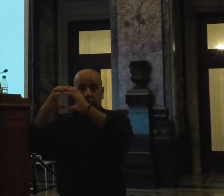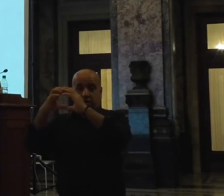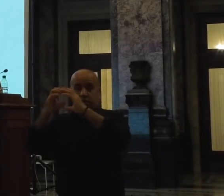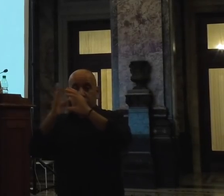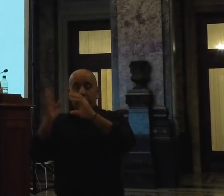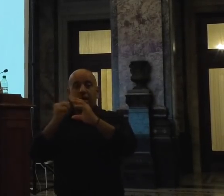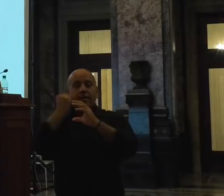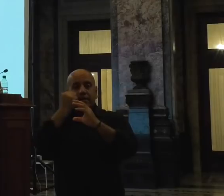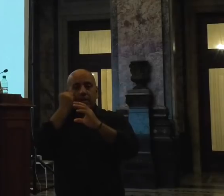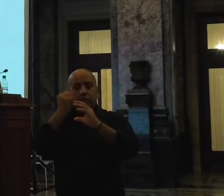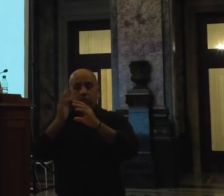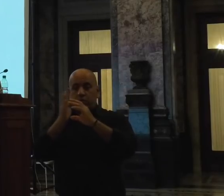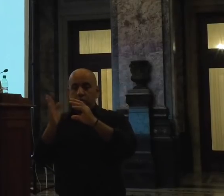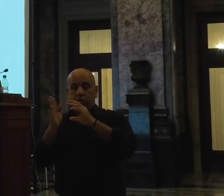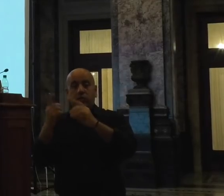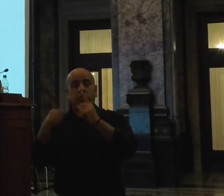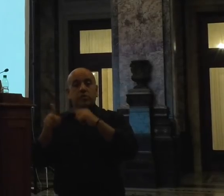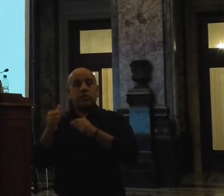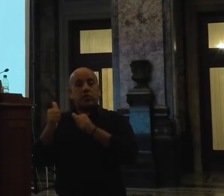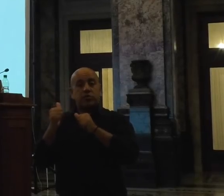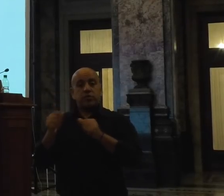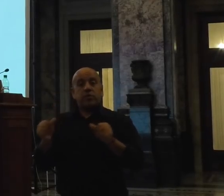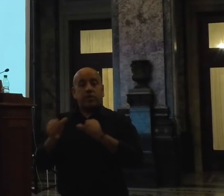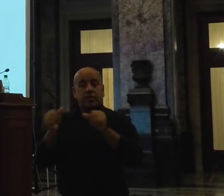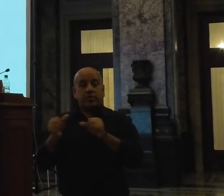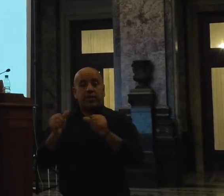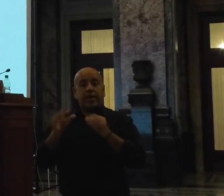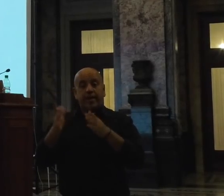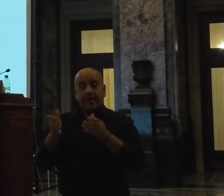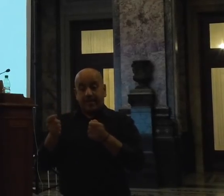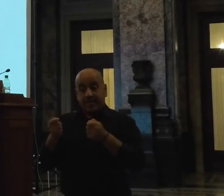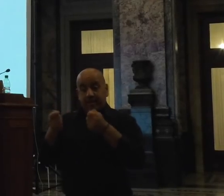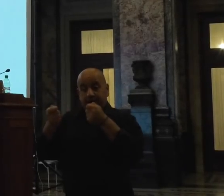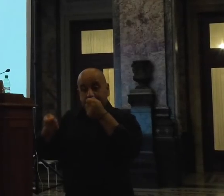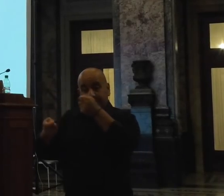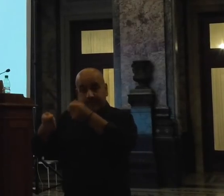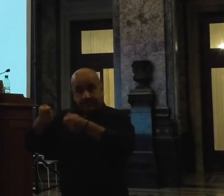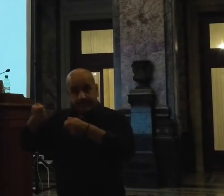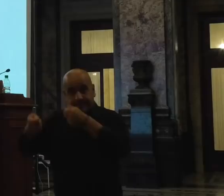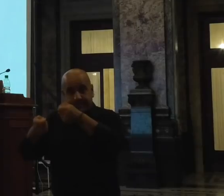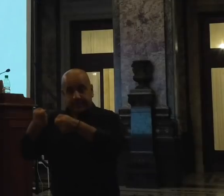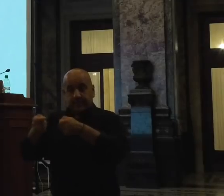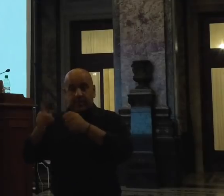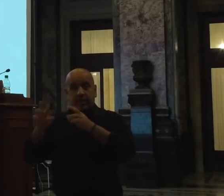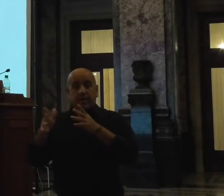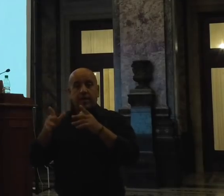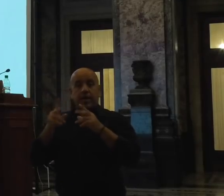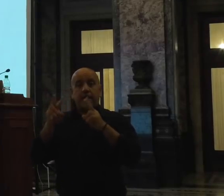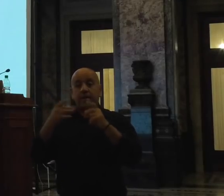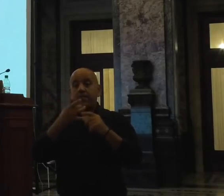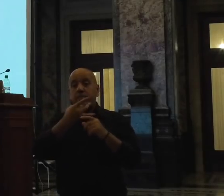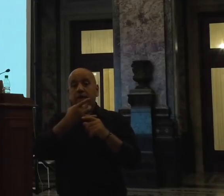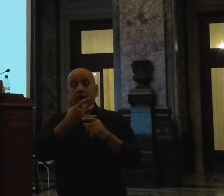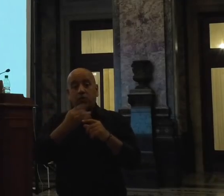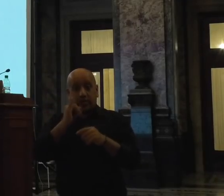negro. Entonces, lo que ellos hacían era estimular en áreas muy cercanas a las áreas blancas, que es donde